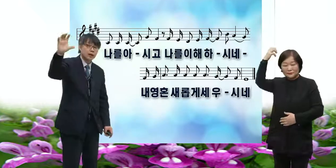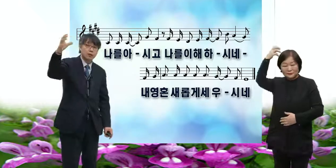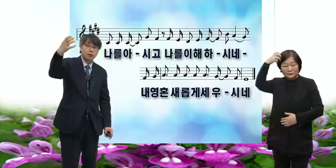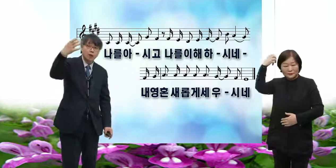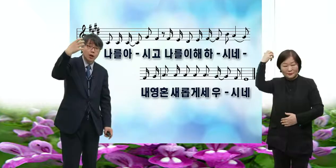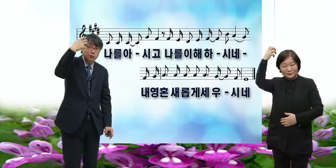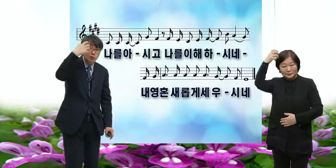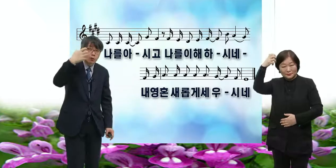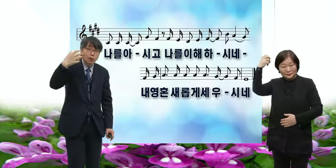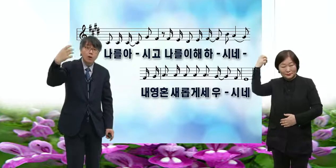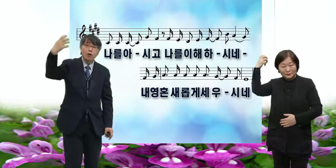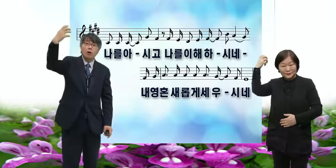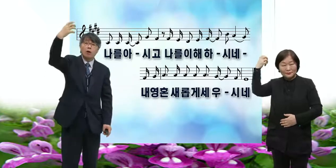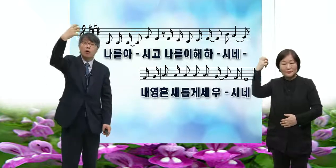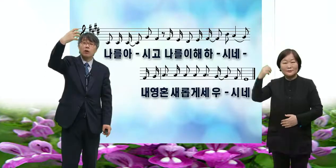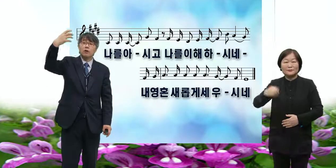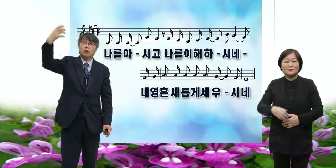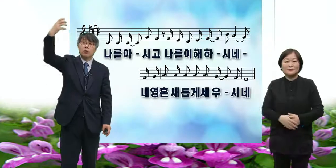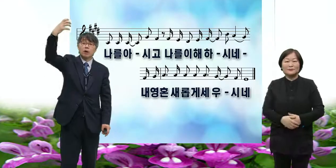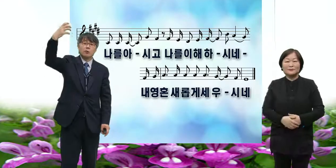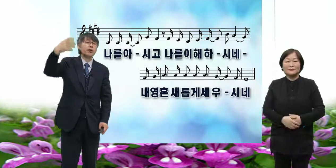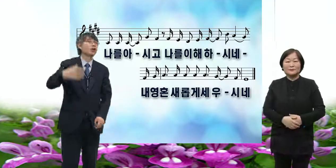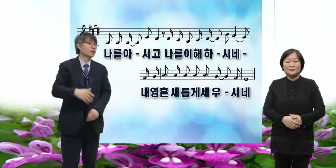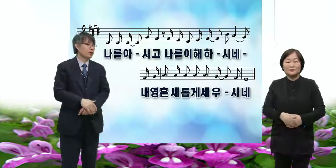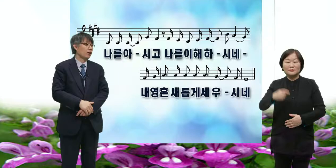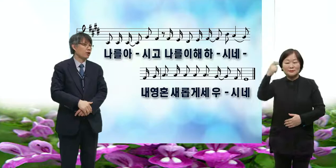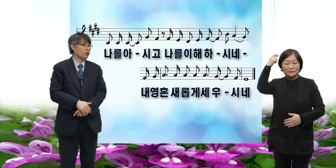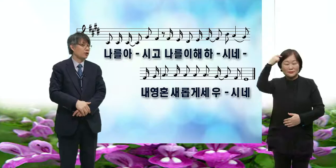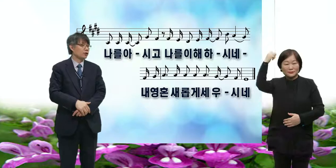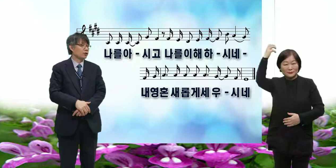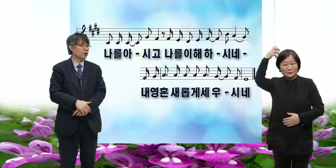이렇게 모아가지고 이렇게 올라가면 0입니다. 0.